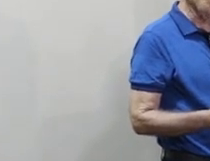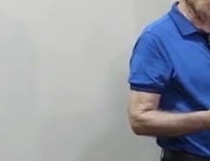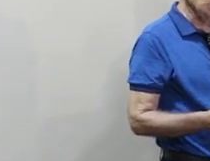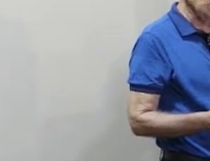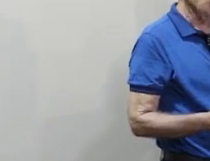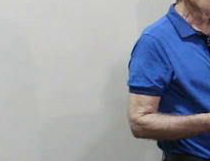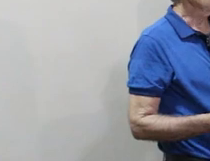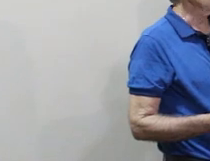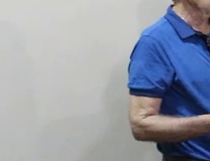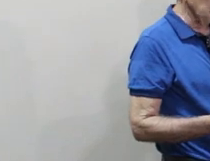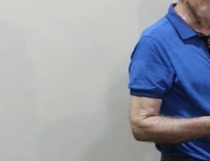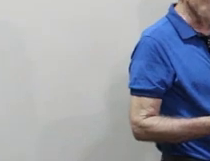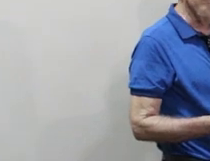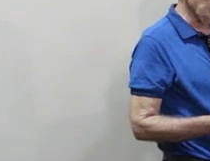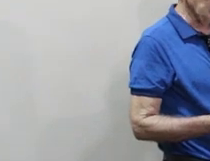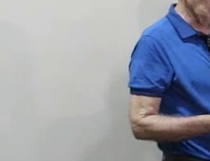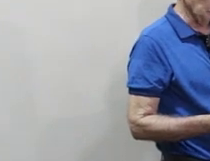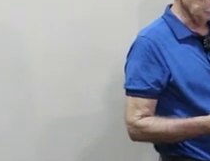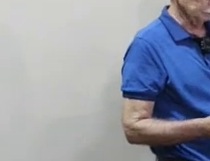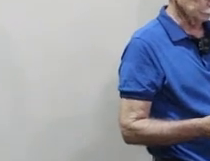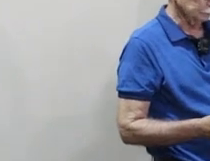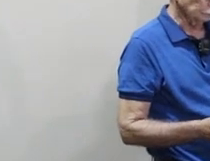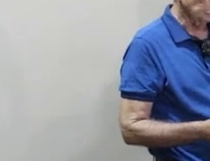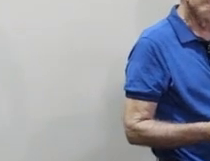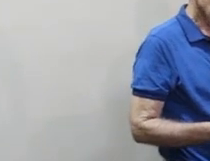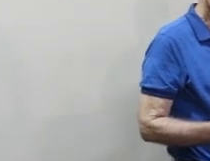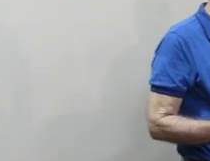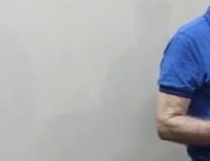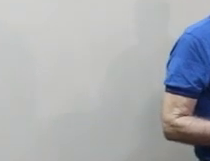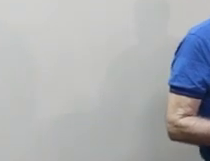Língua Portuguesa, para o nível superior.